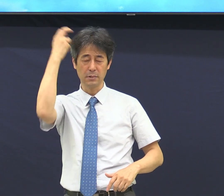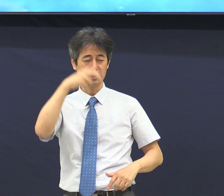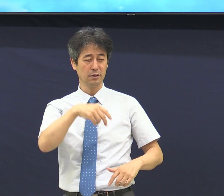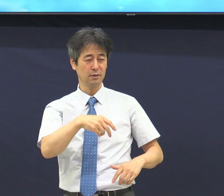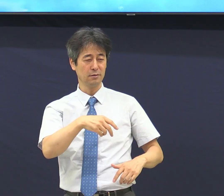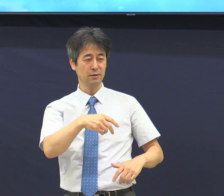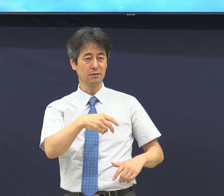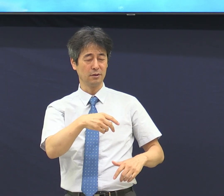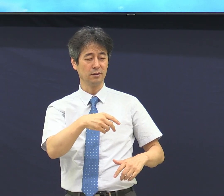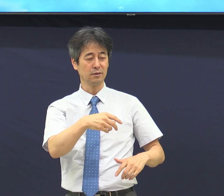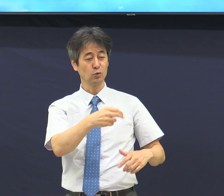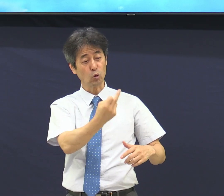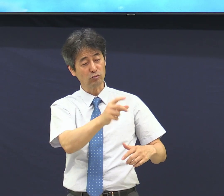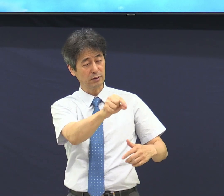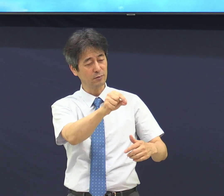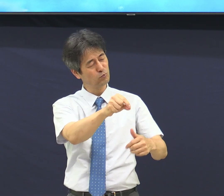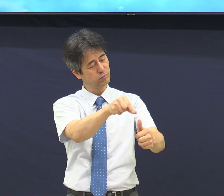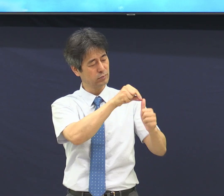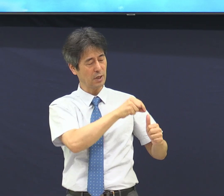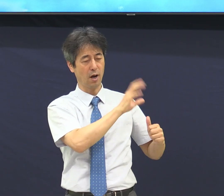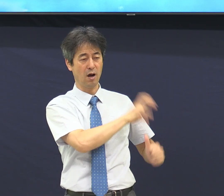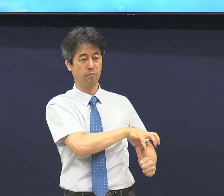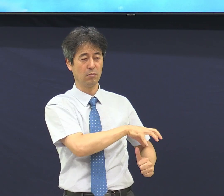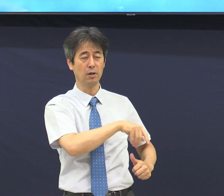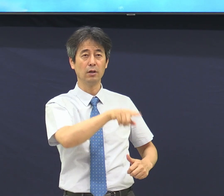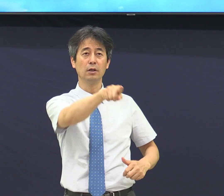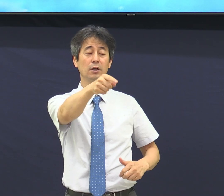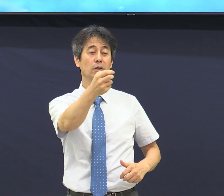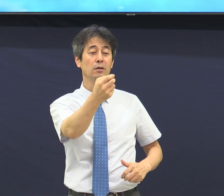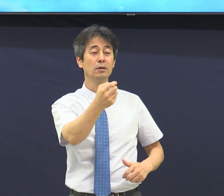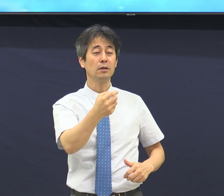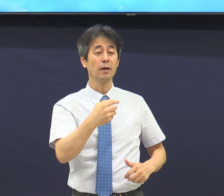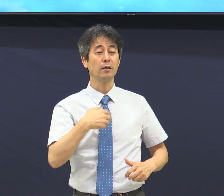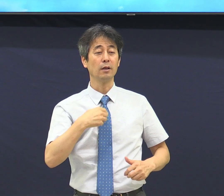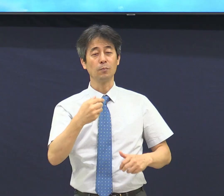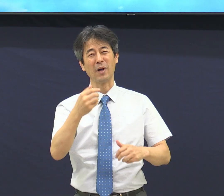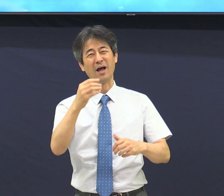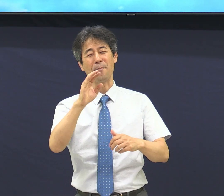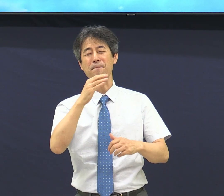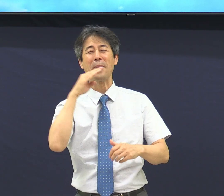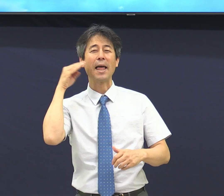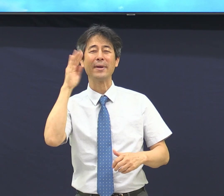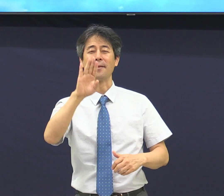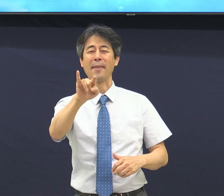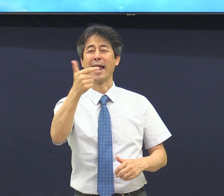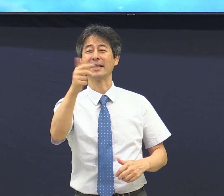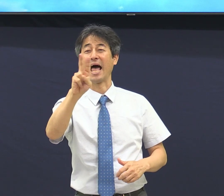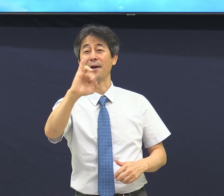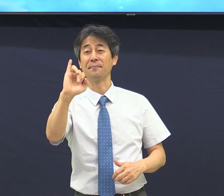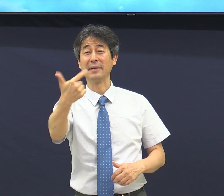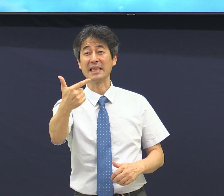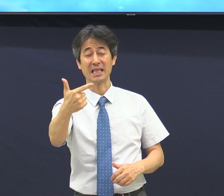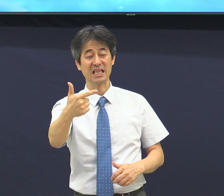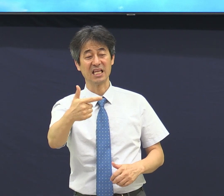놓이게 되며 요셉은 그 동생을 여기에 두고 베냐민을